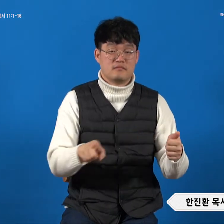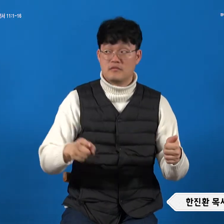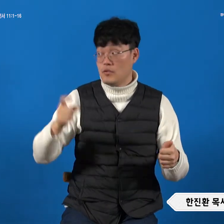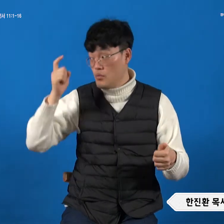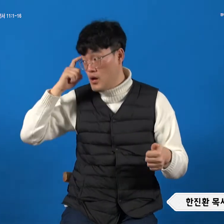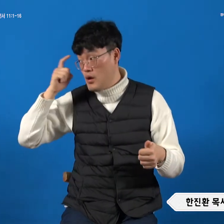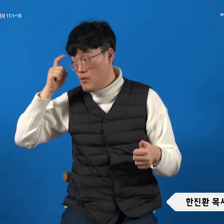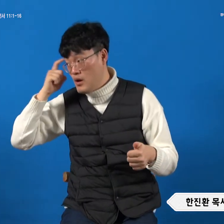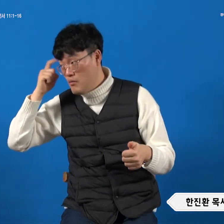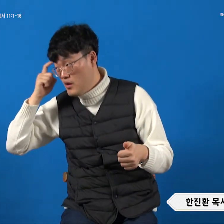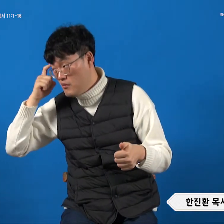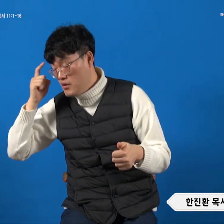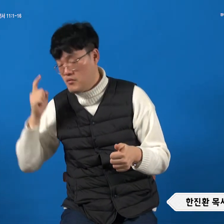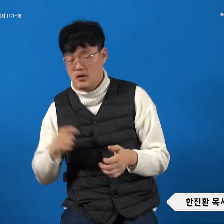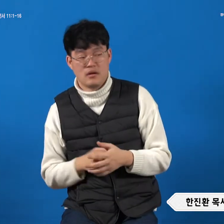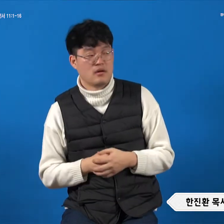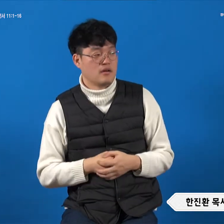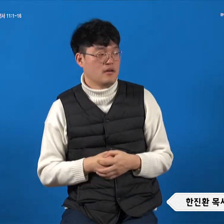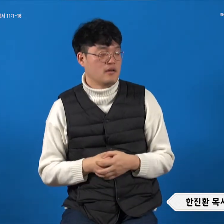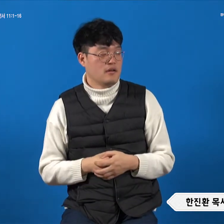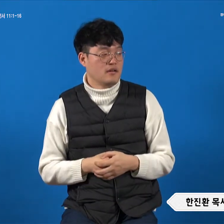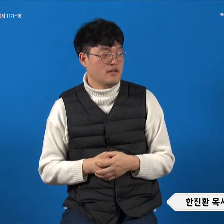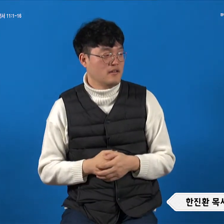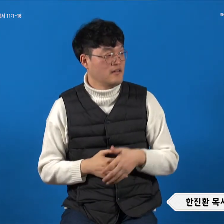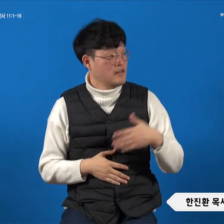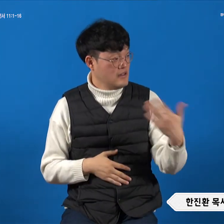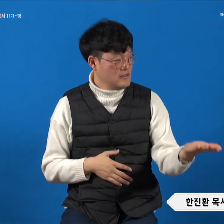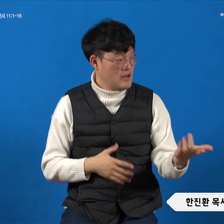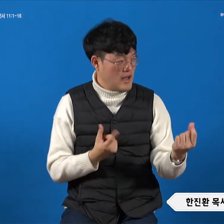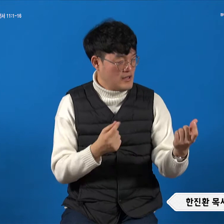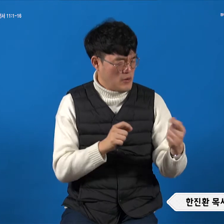남편이 왜 하면